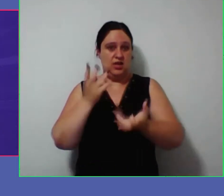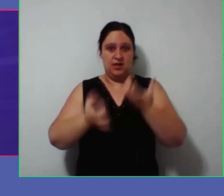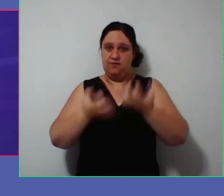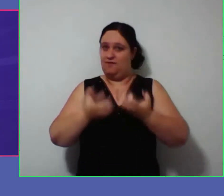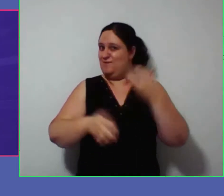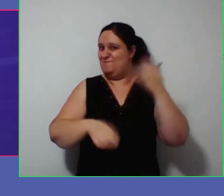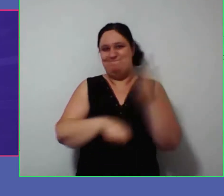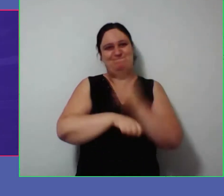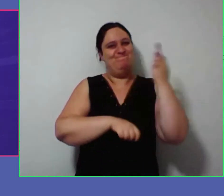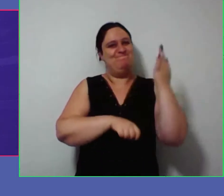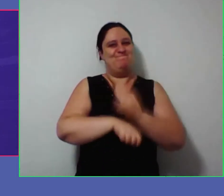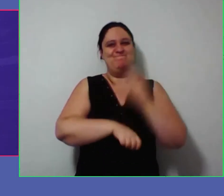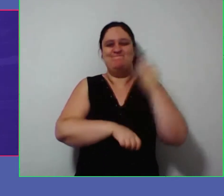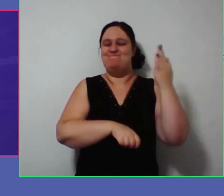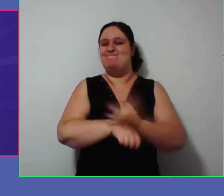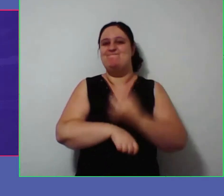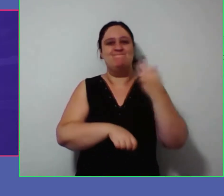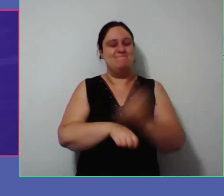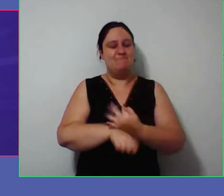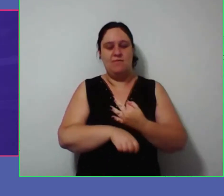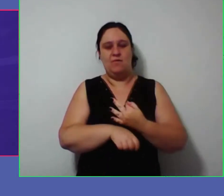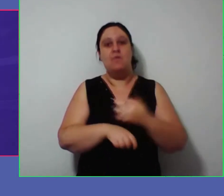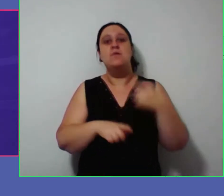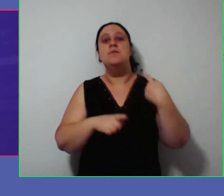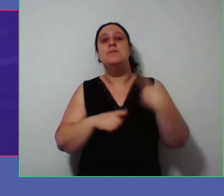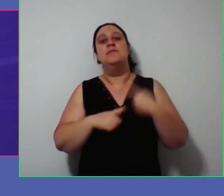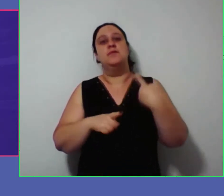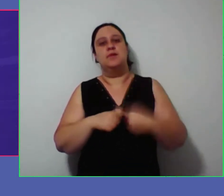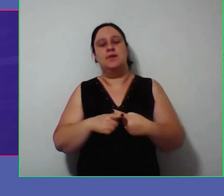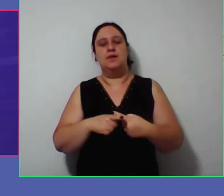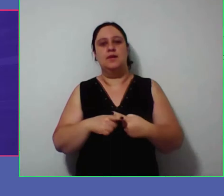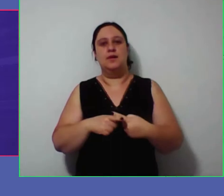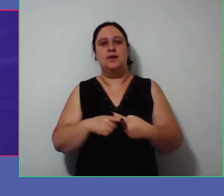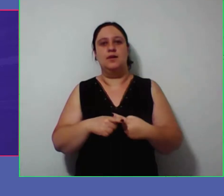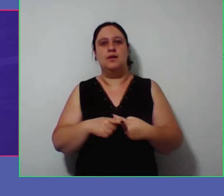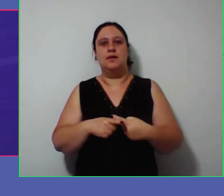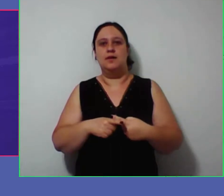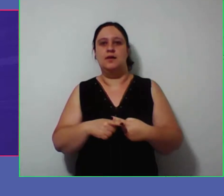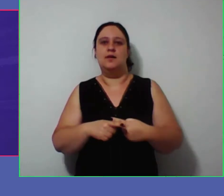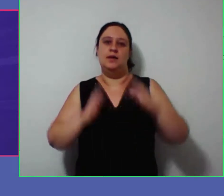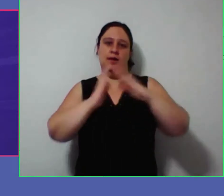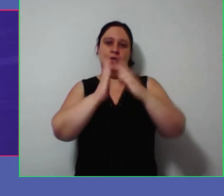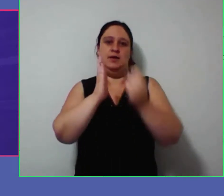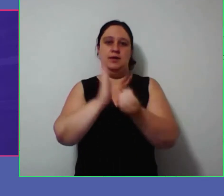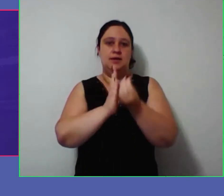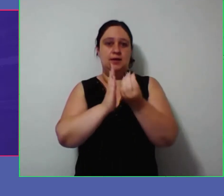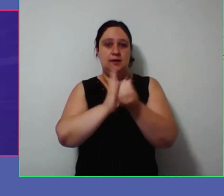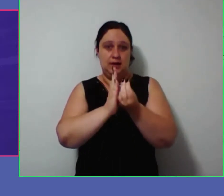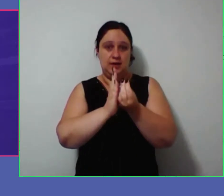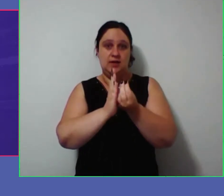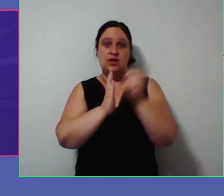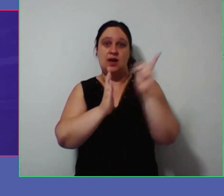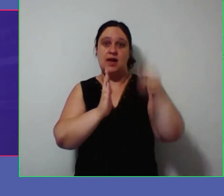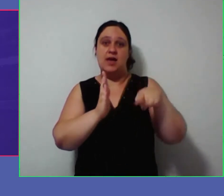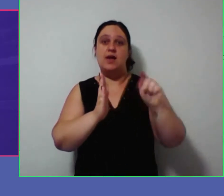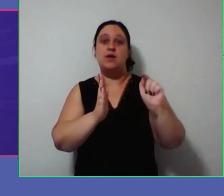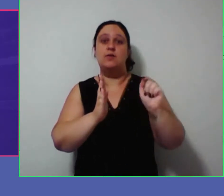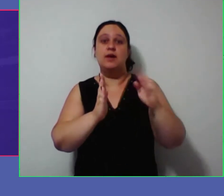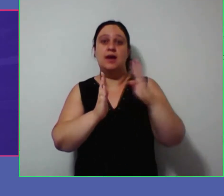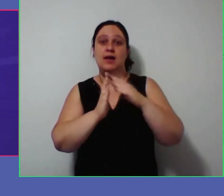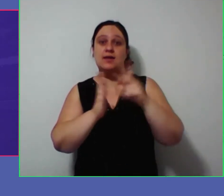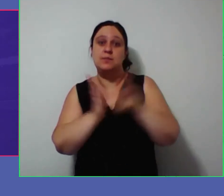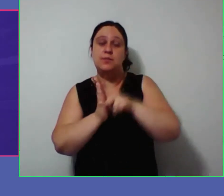edificada será também uma casa, né, para habitação de Deus no Espírito, para o seu